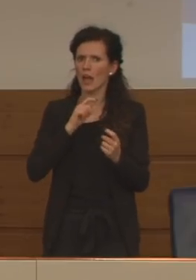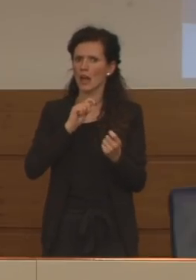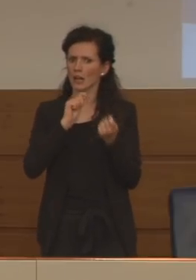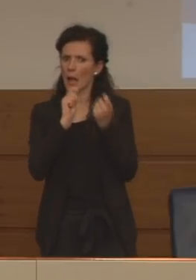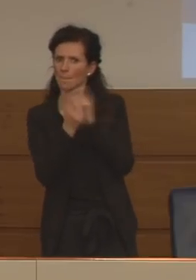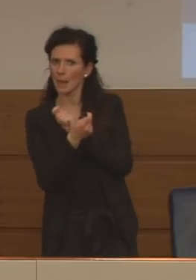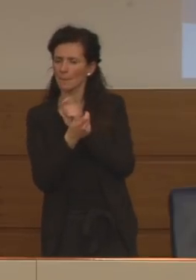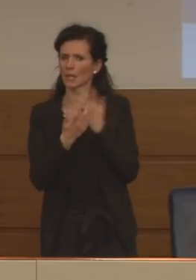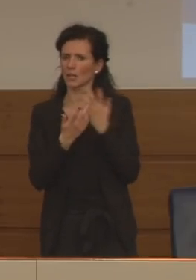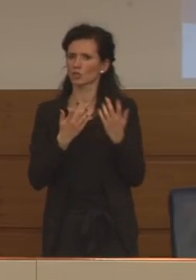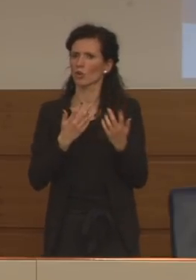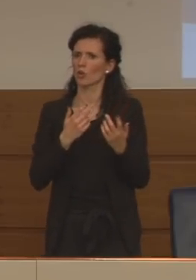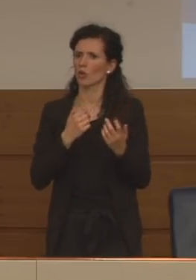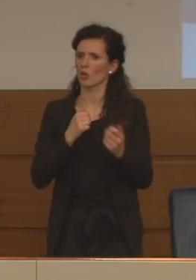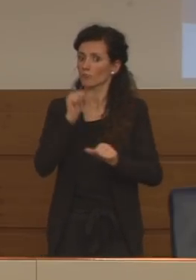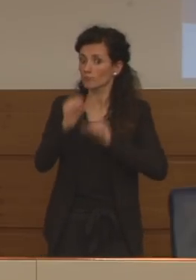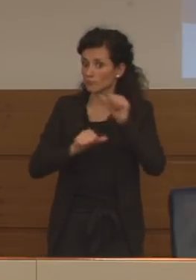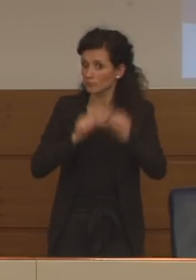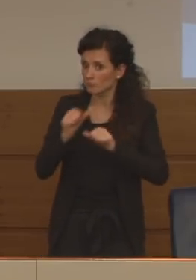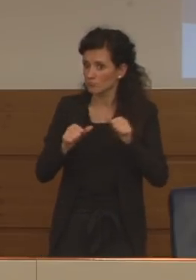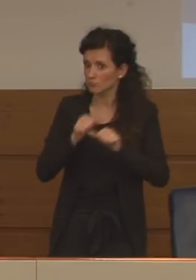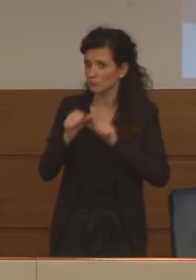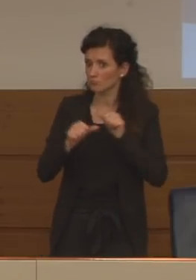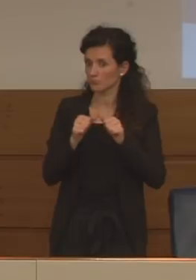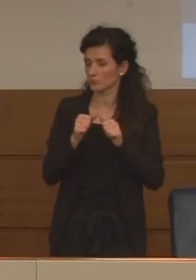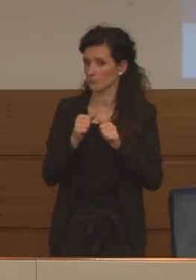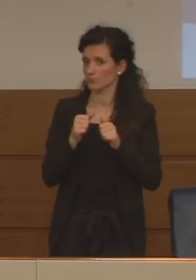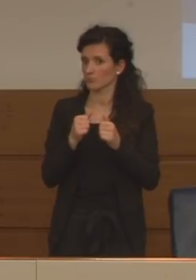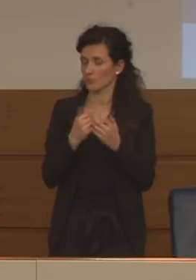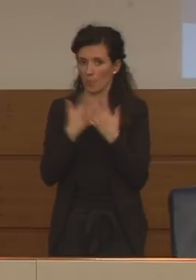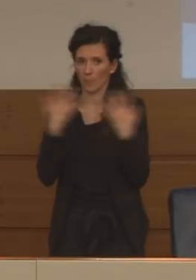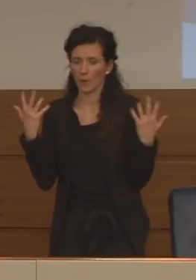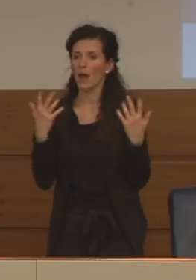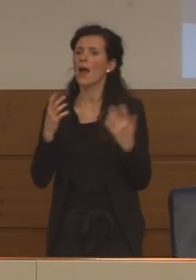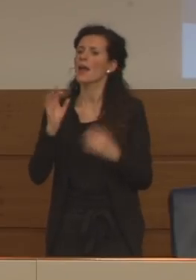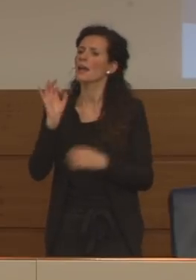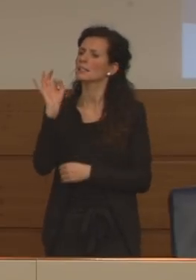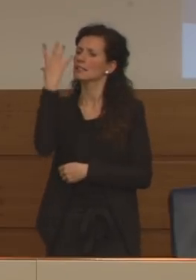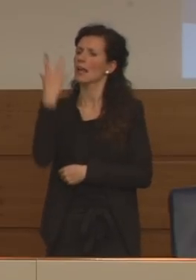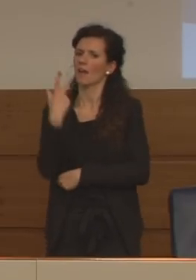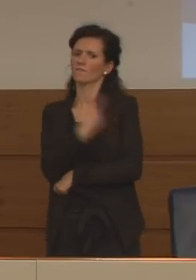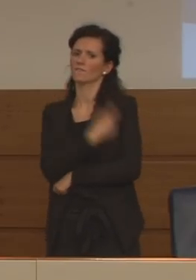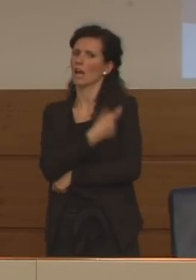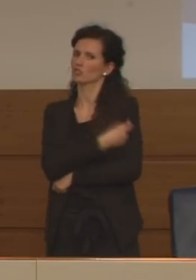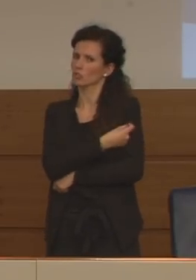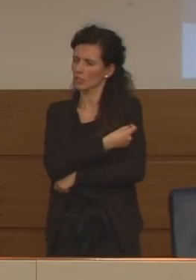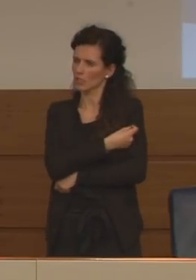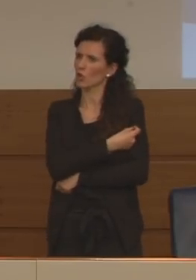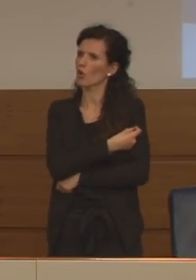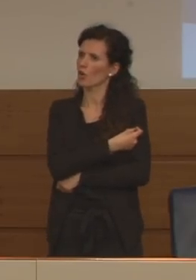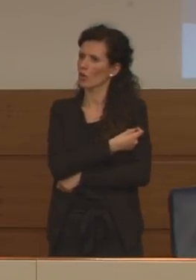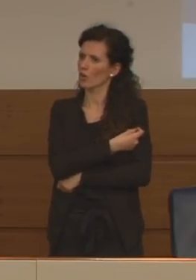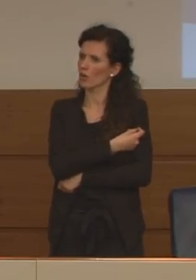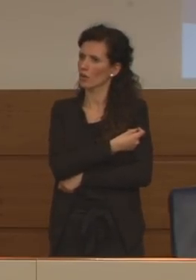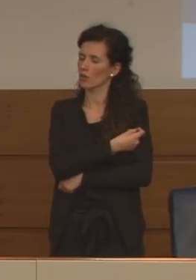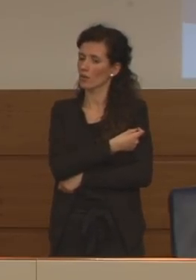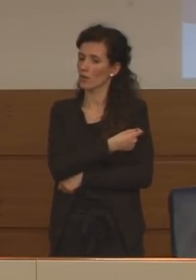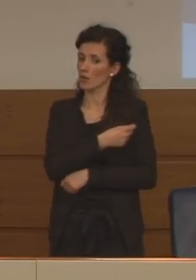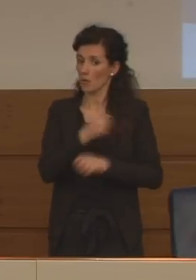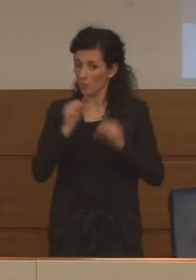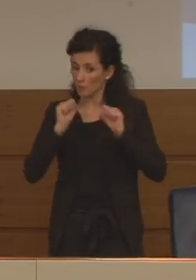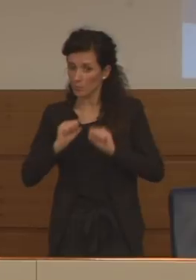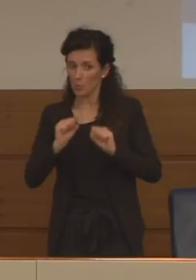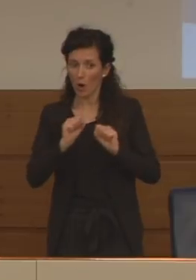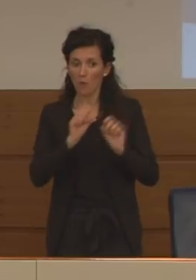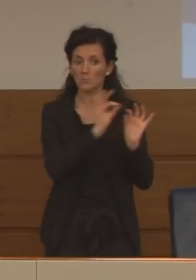è se secondo lei il vaccino e se i vaccini o i potenziali ma dire i candidati come